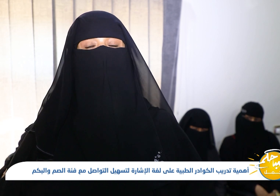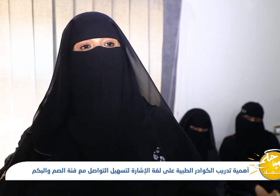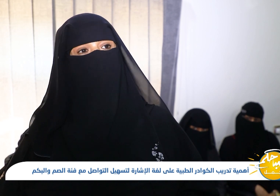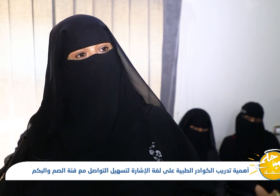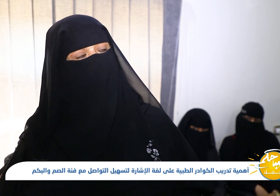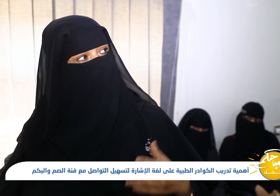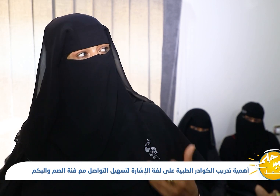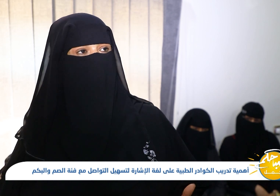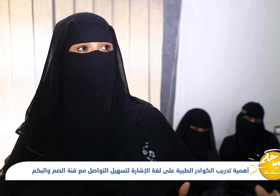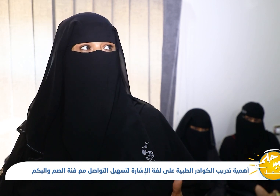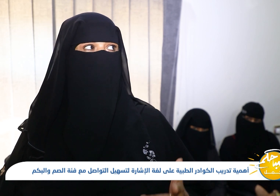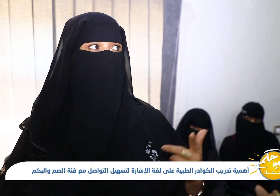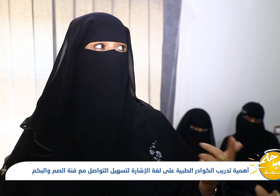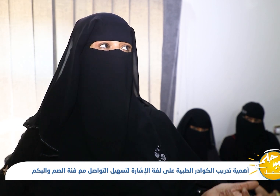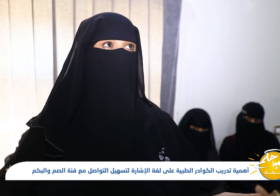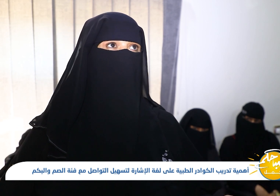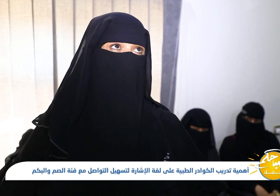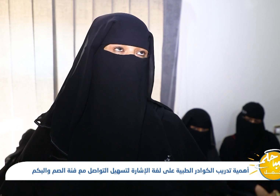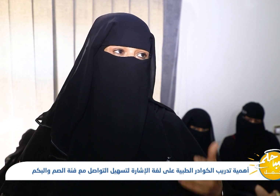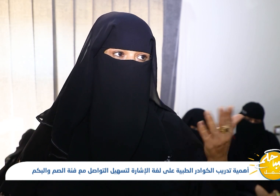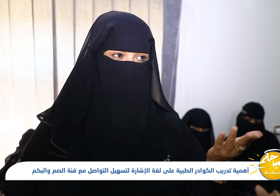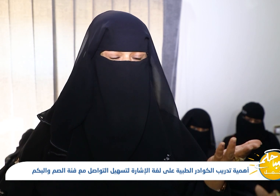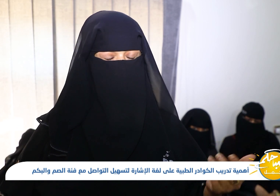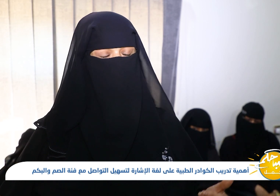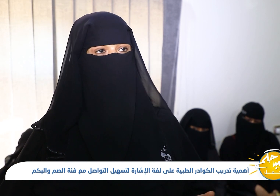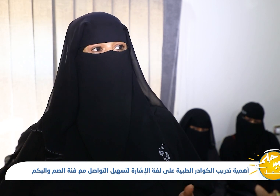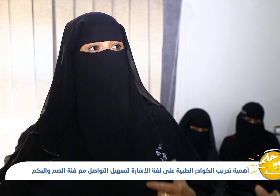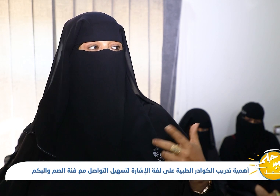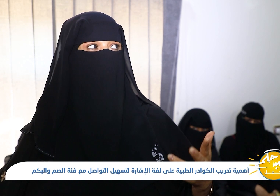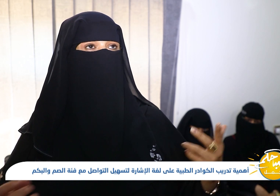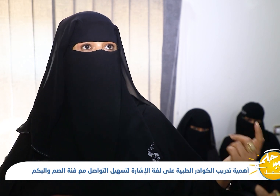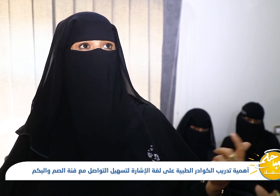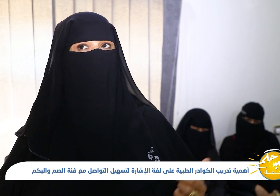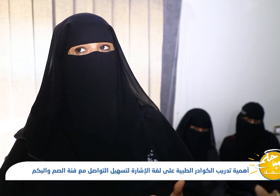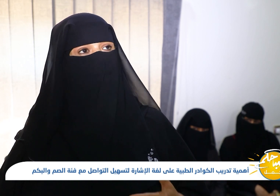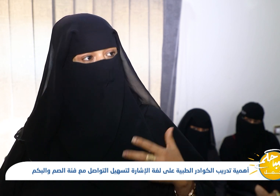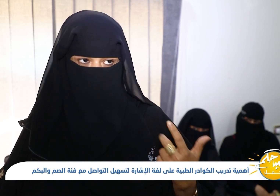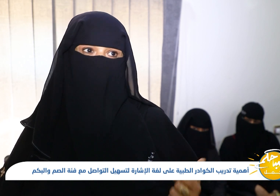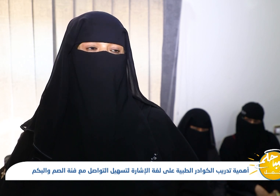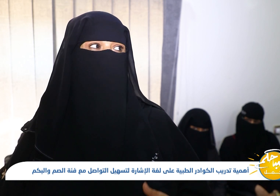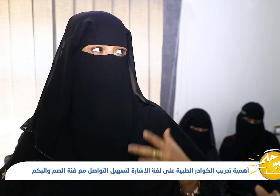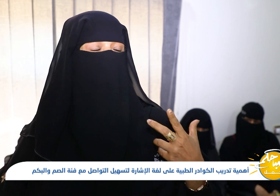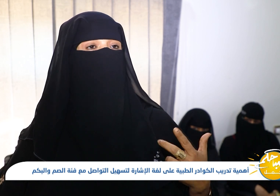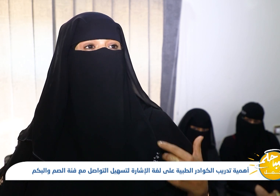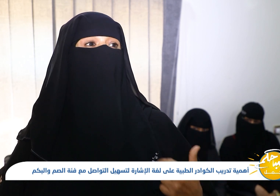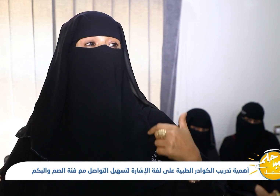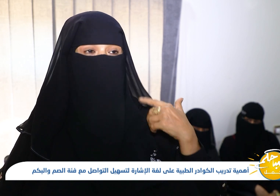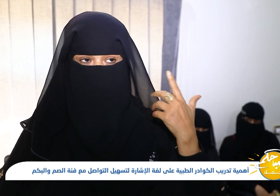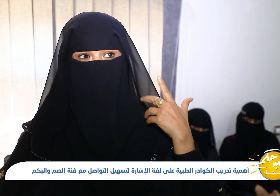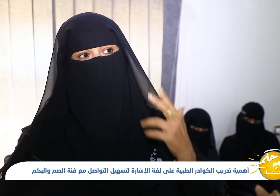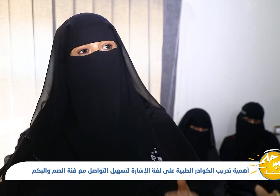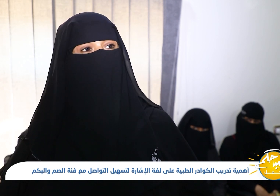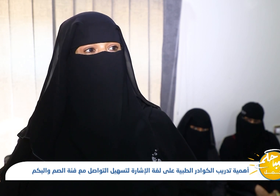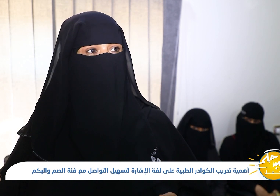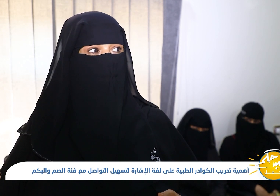والإيماء. لكن بعد ما دخلنا الدورة وأخذنا من المدرب الإشارة والإيماء يعني افتهمنا حاجات